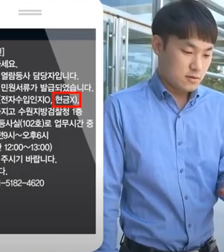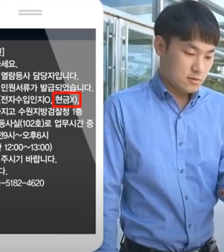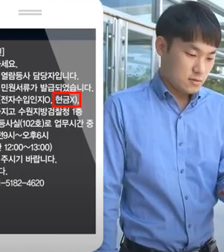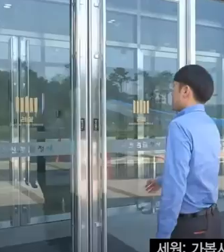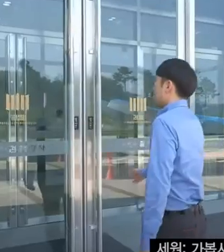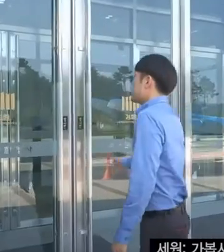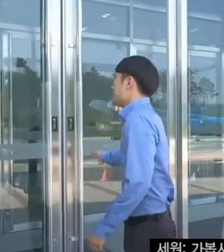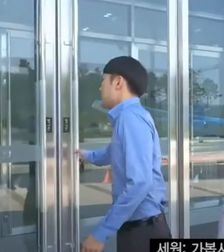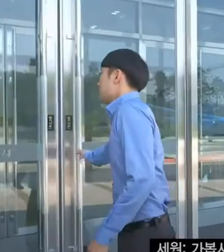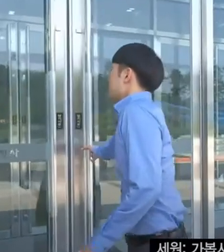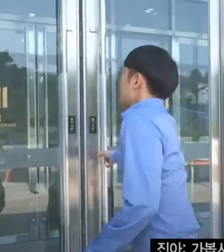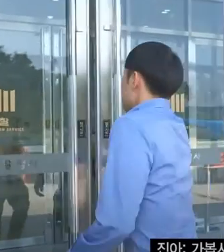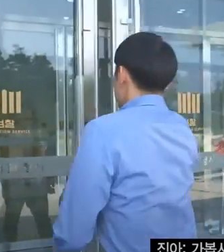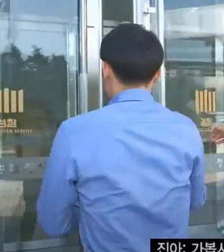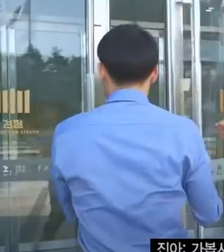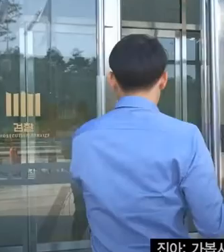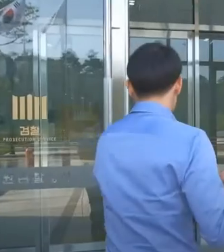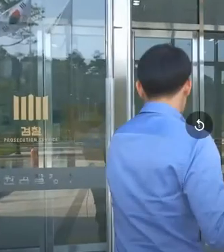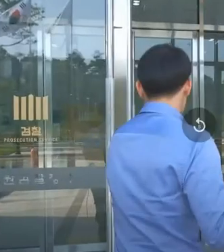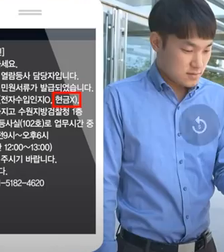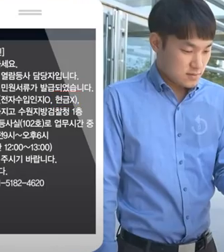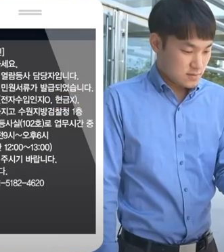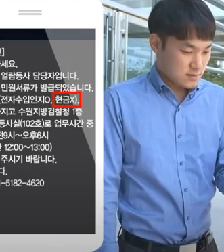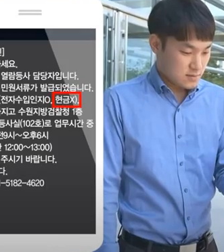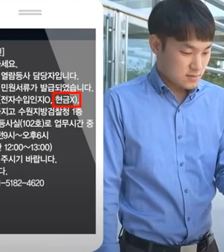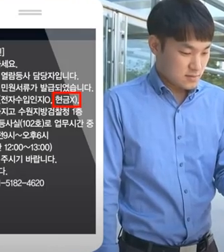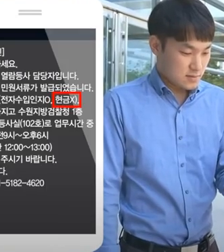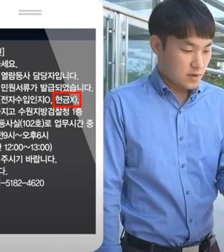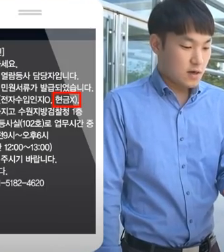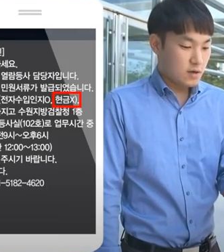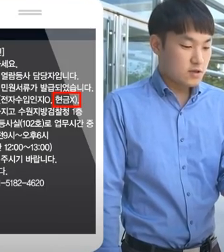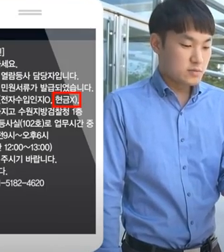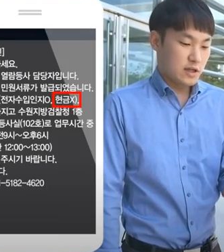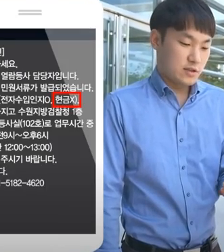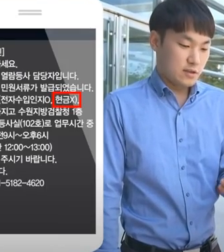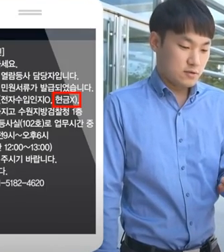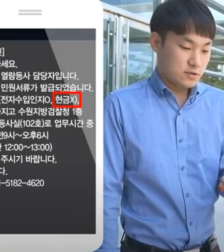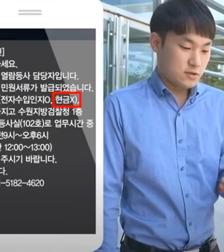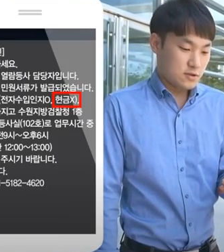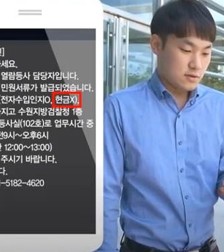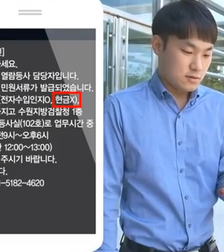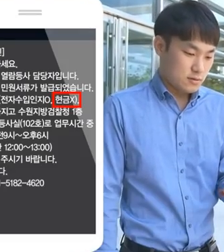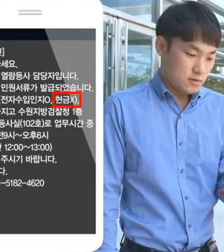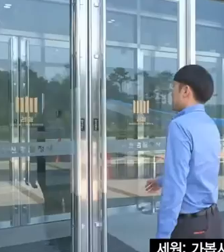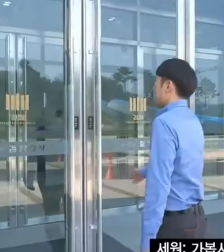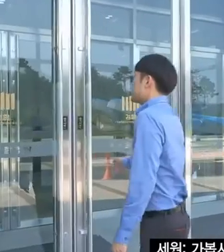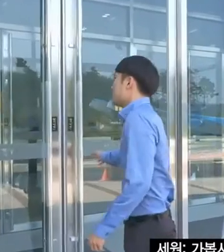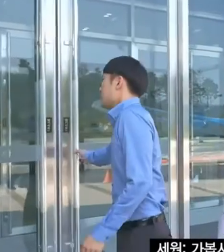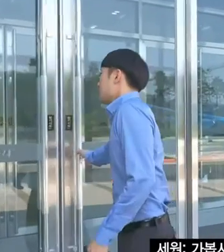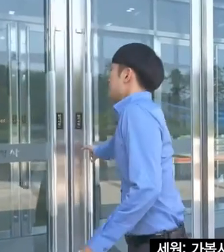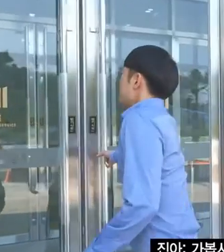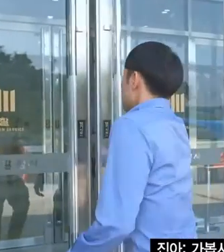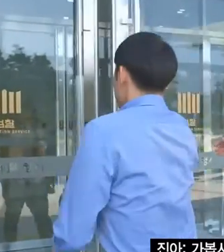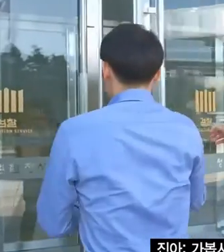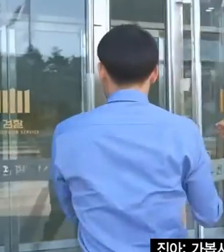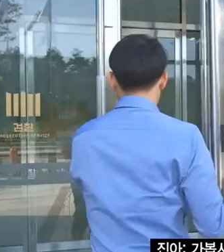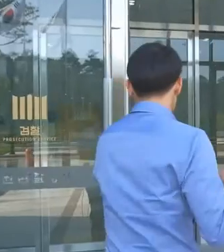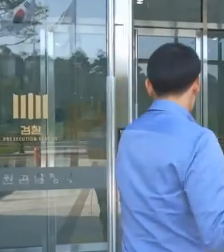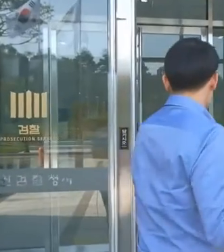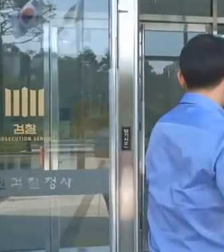있네요. 제가 오나 보네요. 가봅시다. 가봅시다. X가 쳐져 있네. 아, 현금은 안 된다고 써져 있네요. 네, 가봅시다.